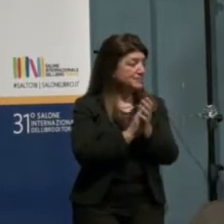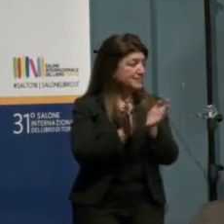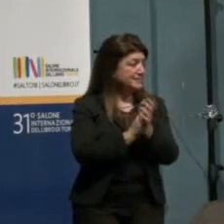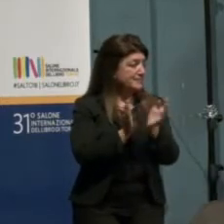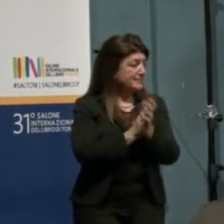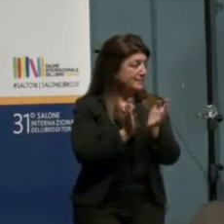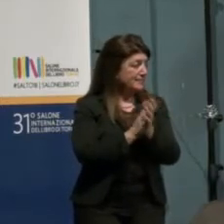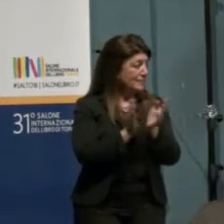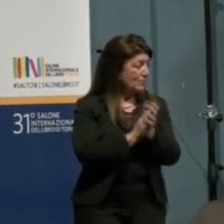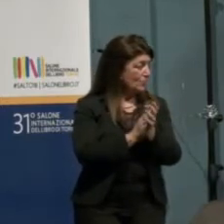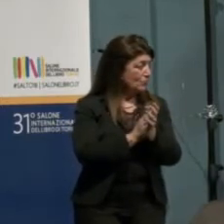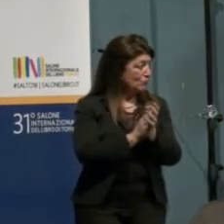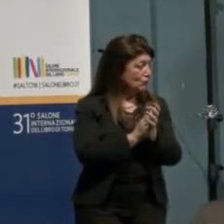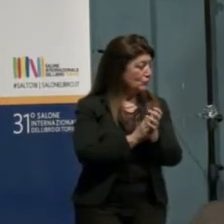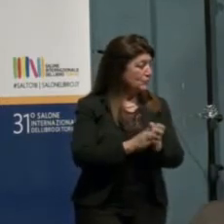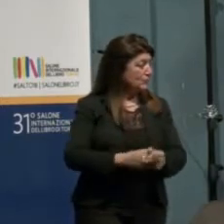allora